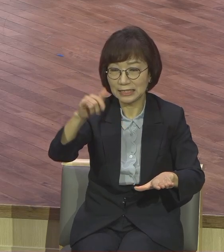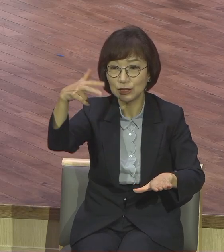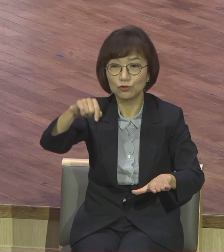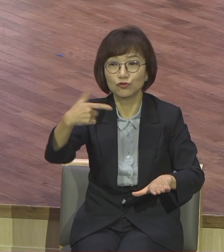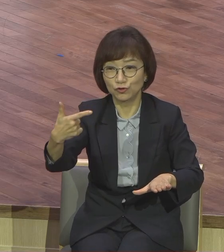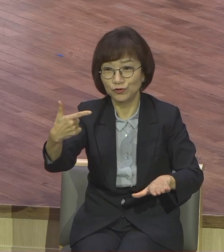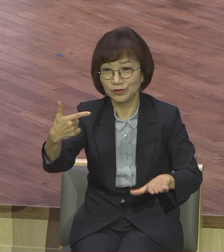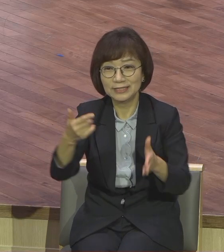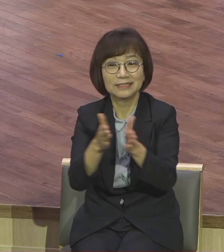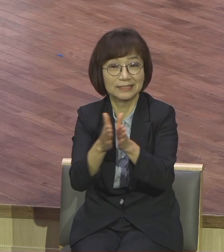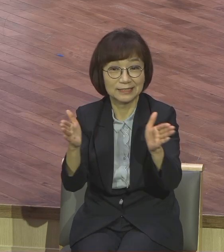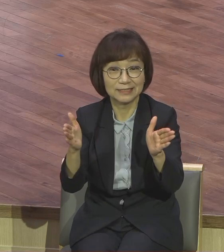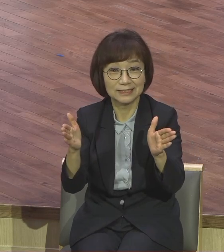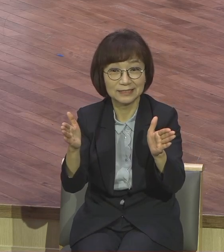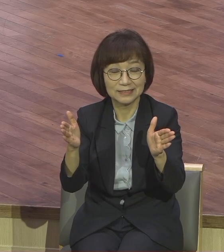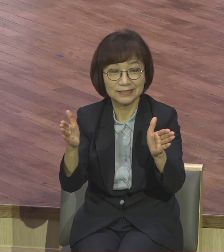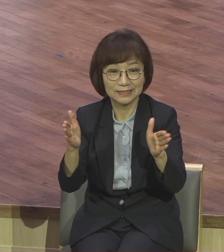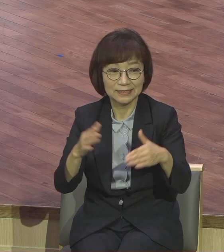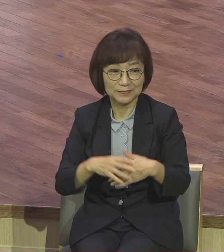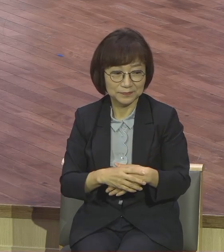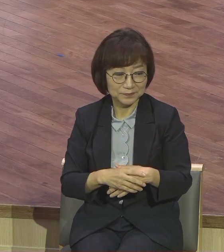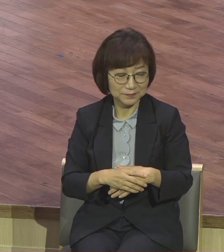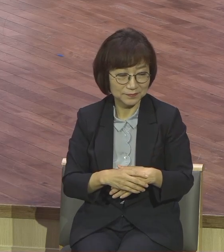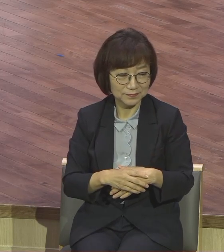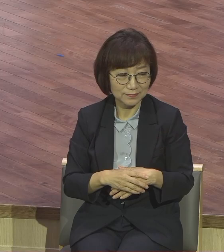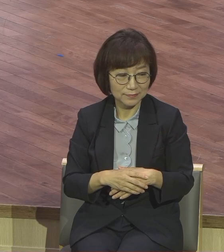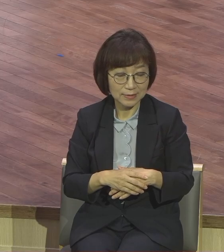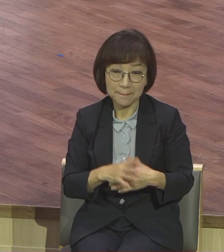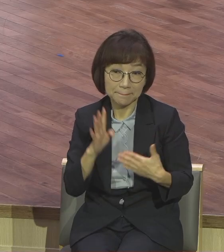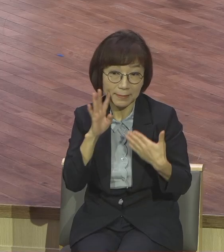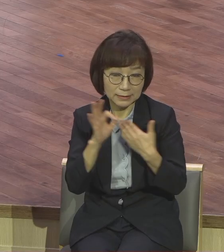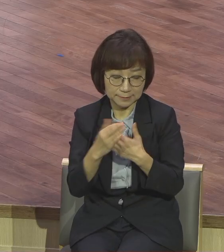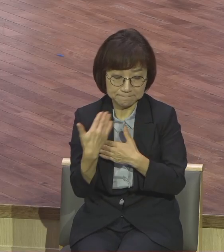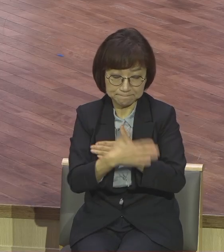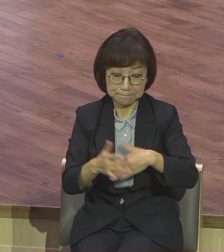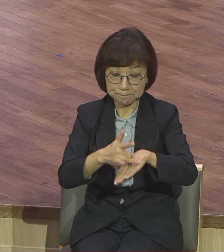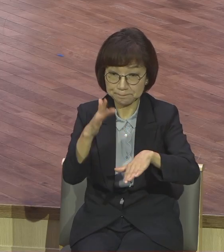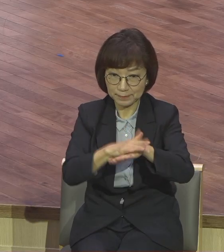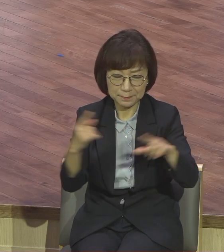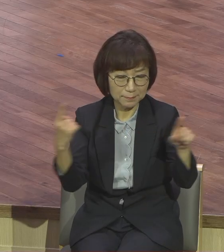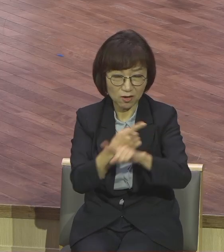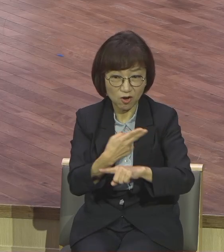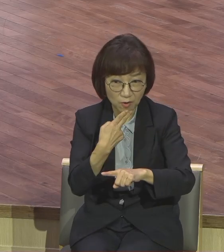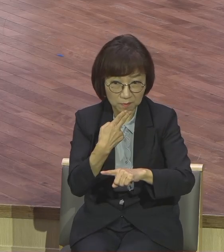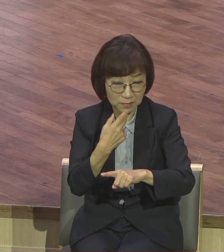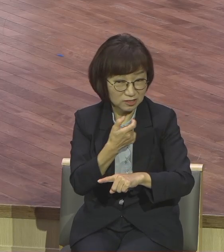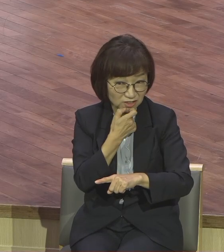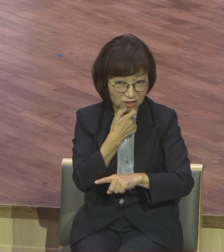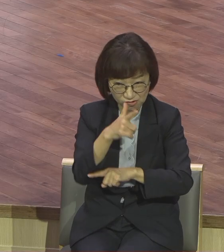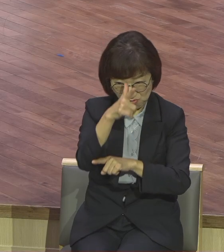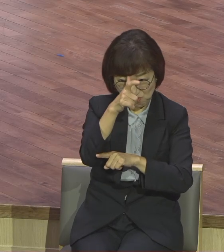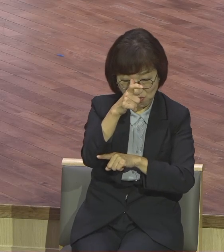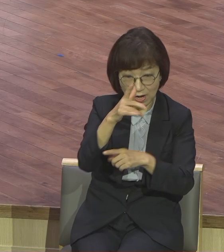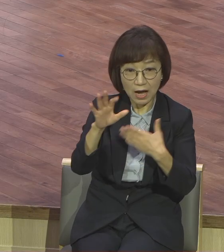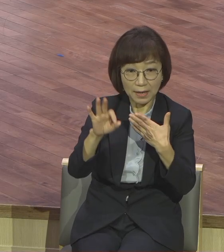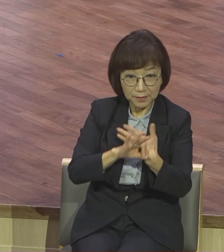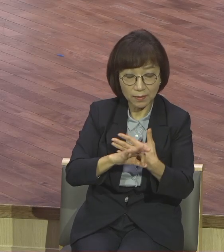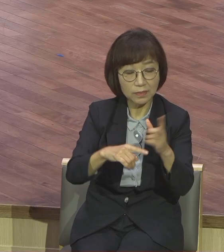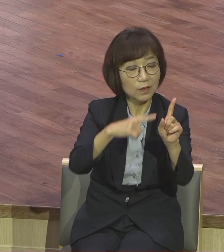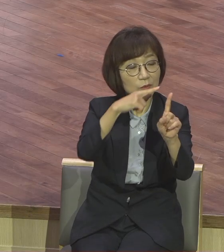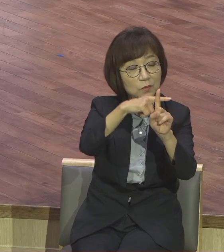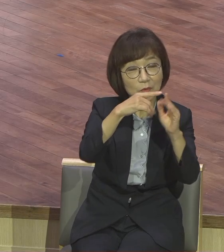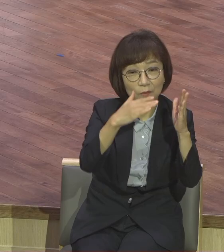표준. 이렇게 체질 개신되지 안 되면 교회나 각 개인이나 여러분